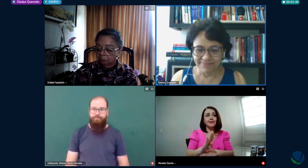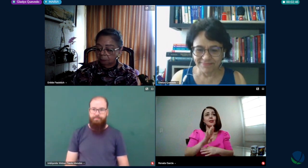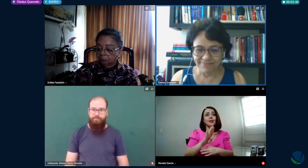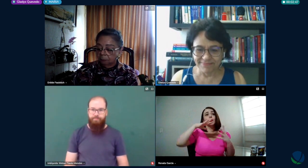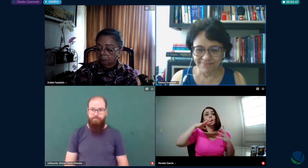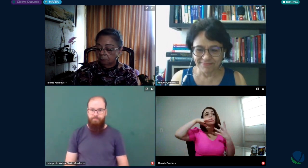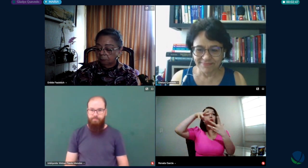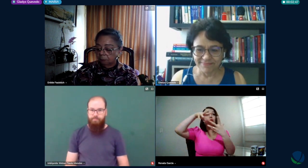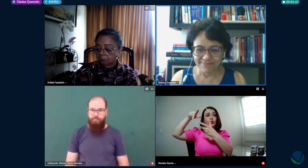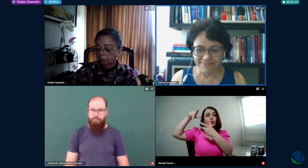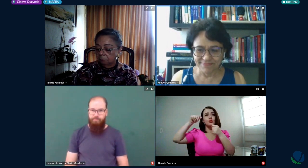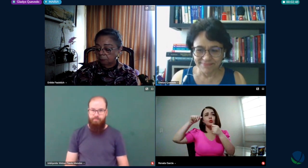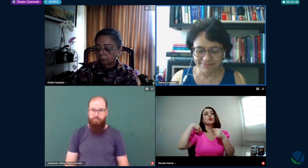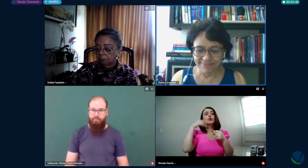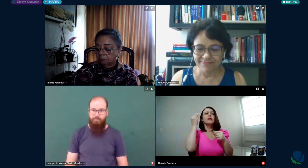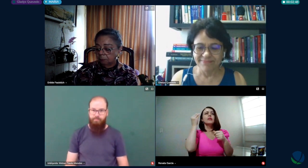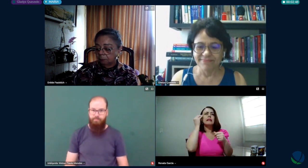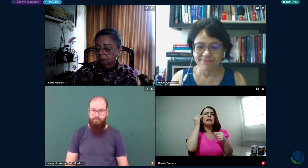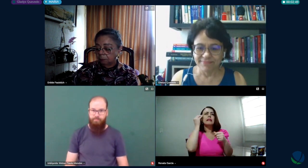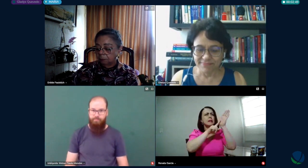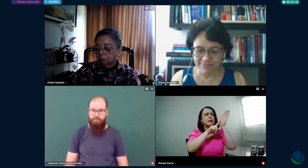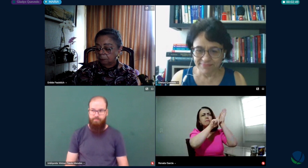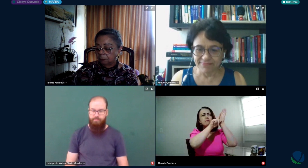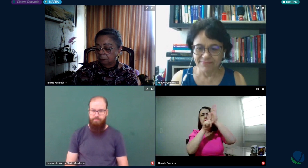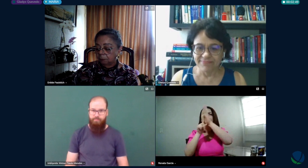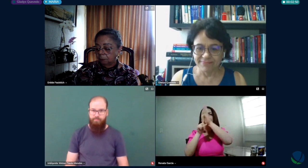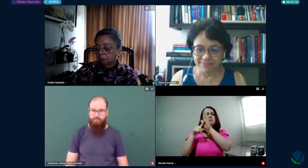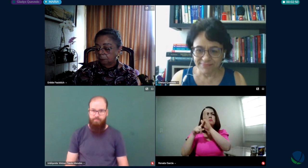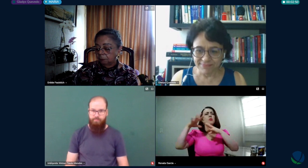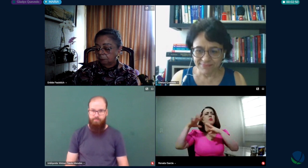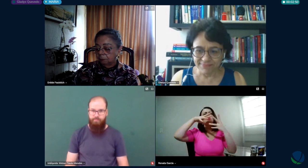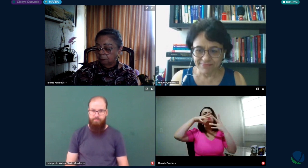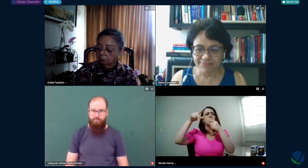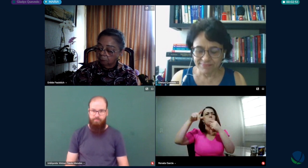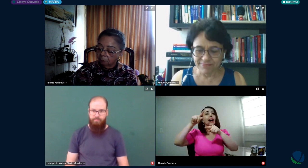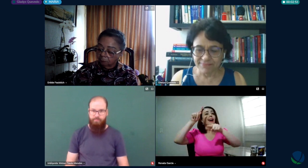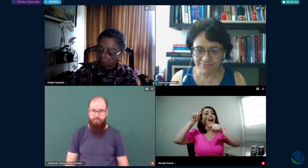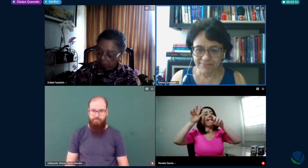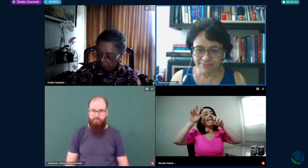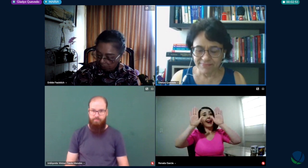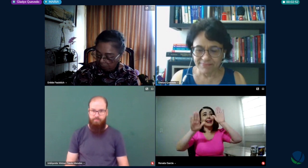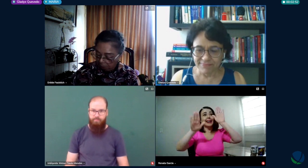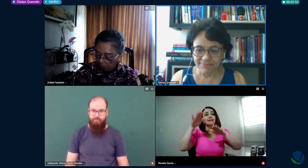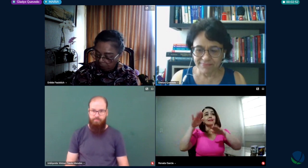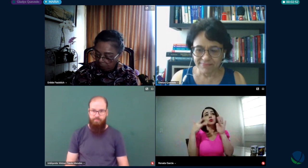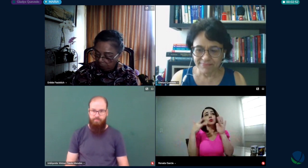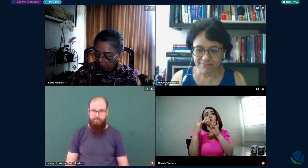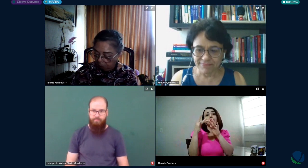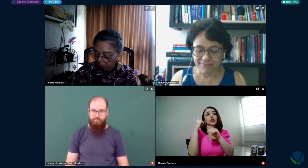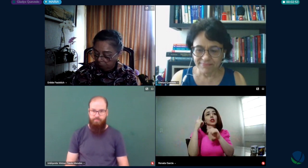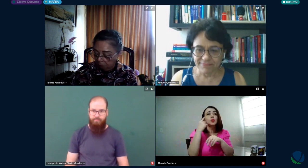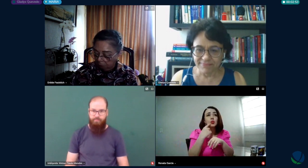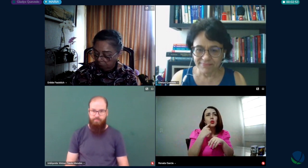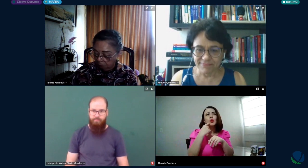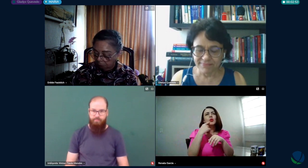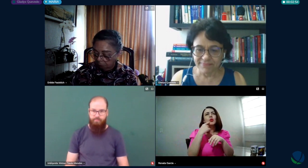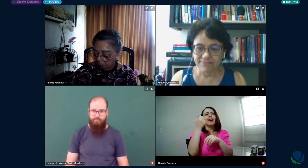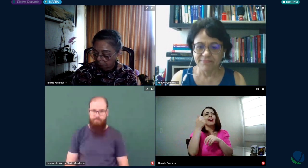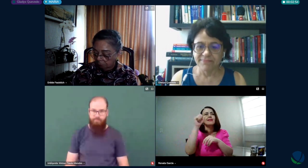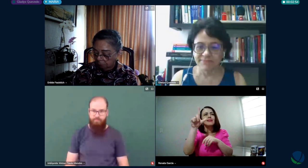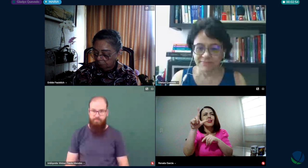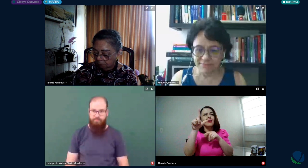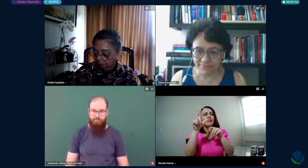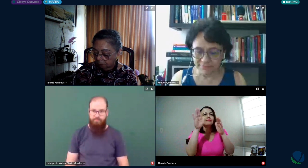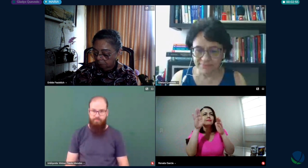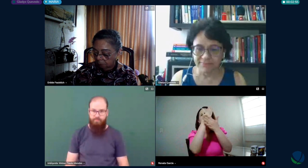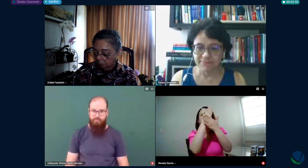eu pesquisei aqui especificamente do Brasil. É, eu tentei fazer algumas